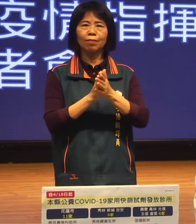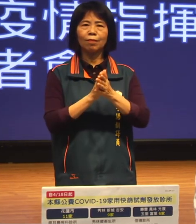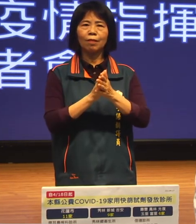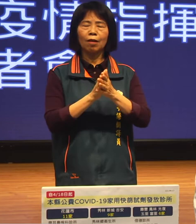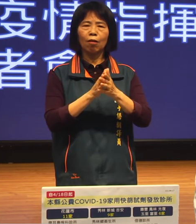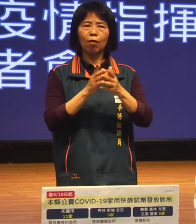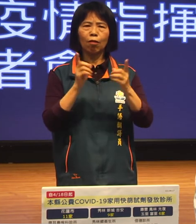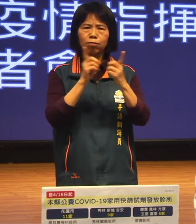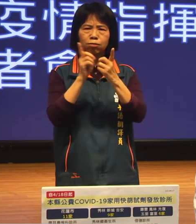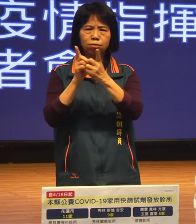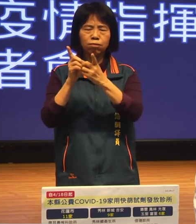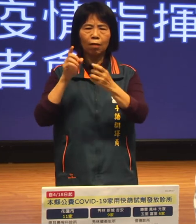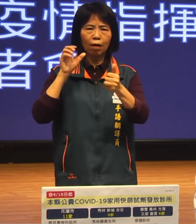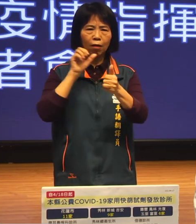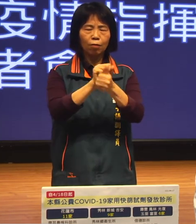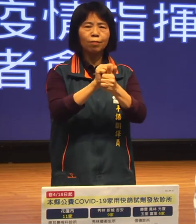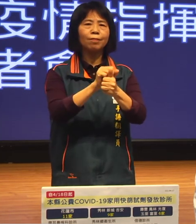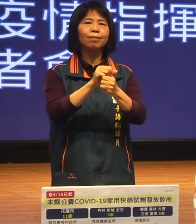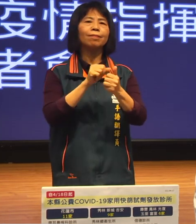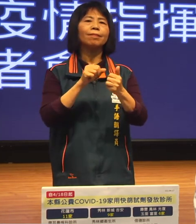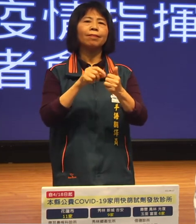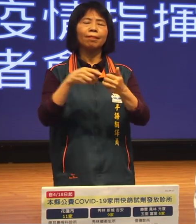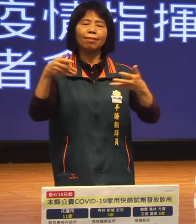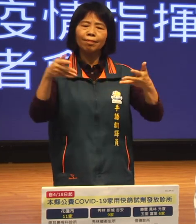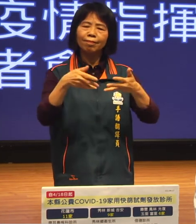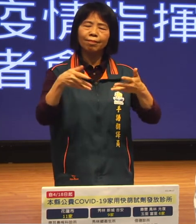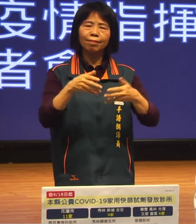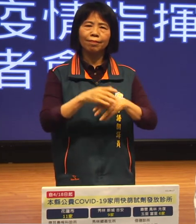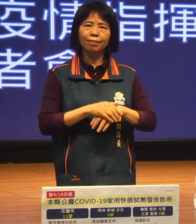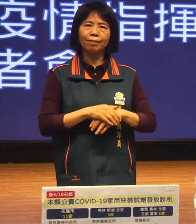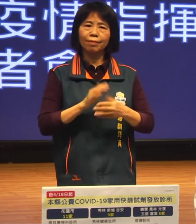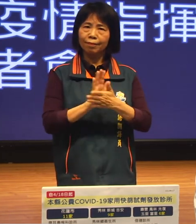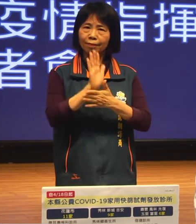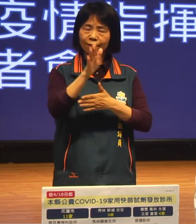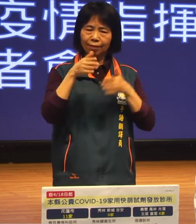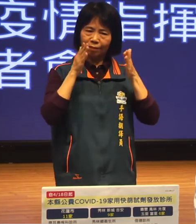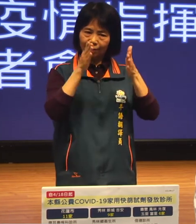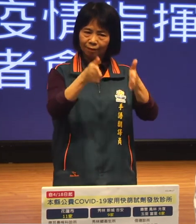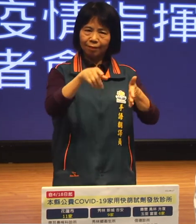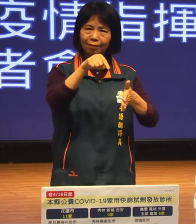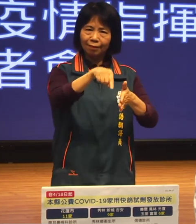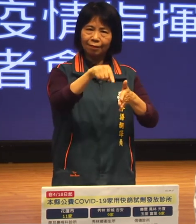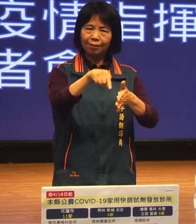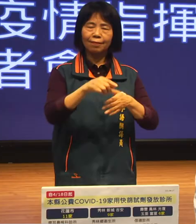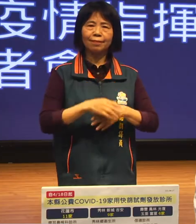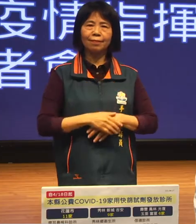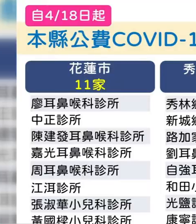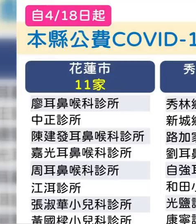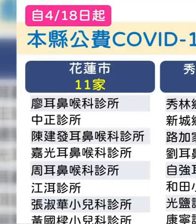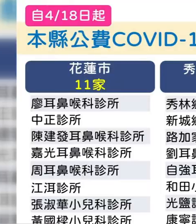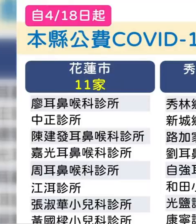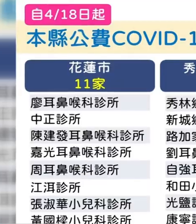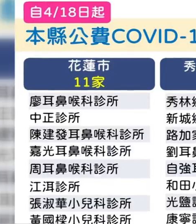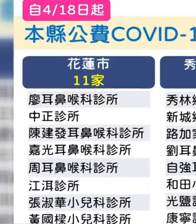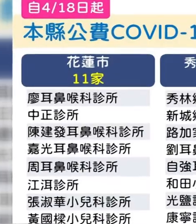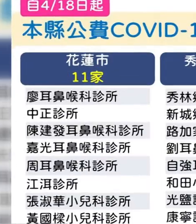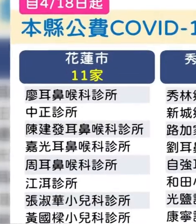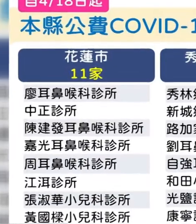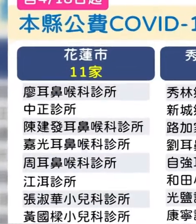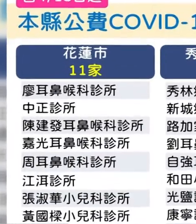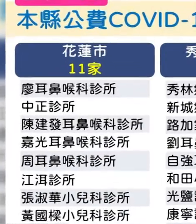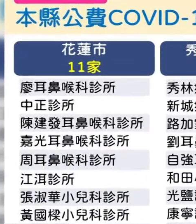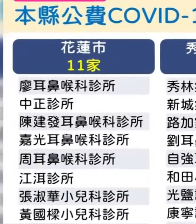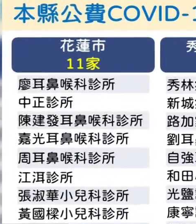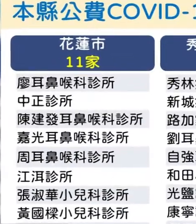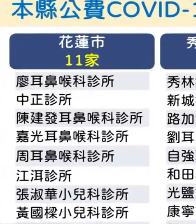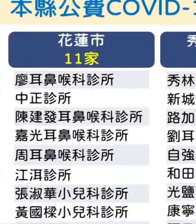框列出来，然后加以治疗。那我想我们未来的方向会从这个部分去着手。 18日起，花莲民